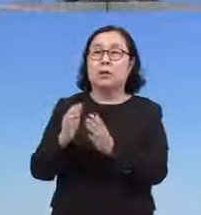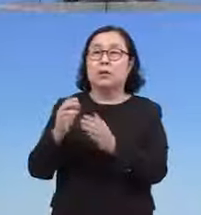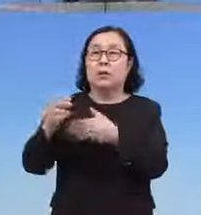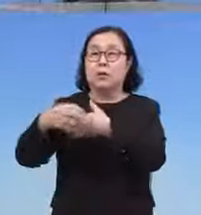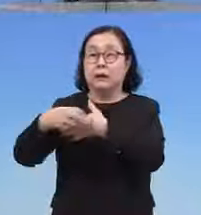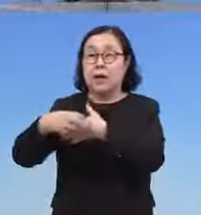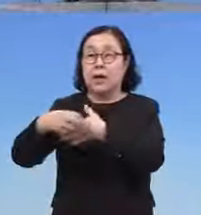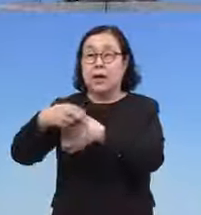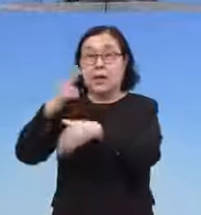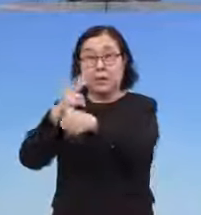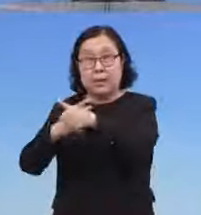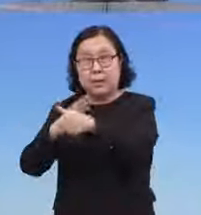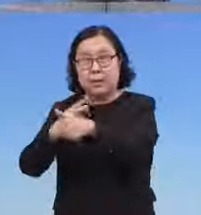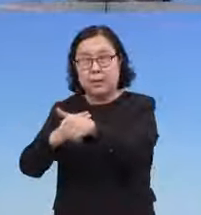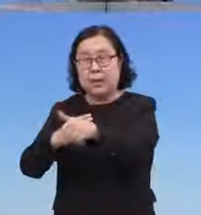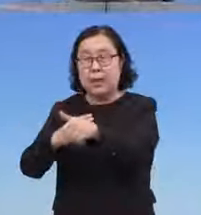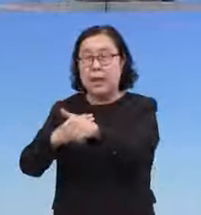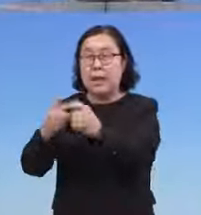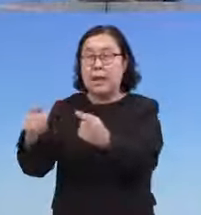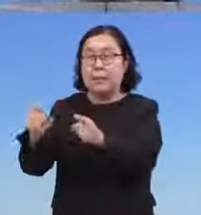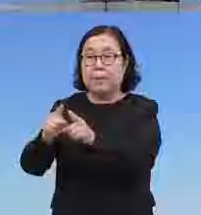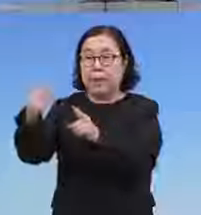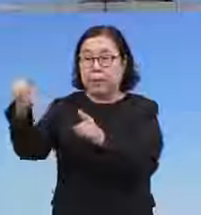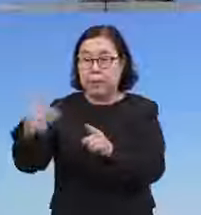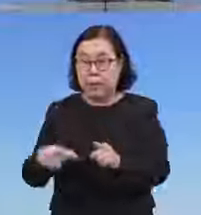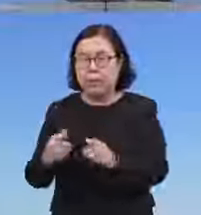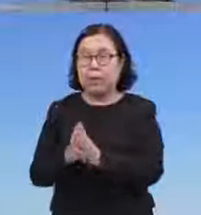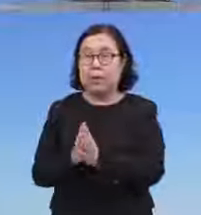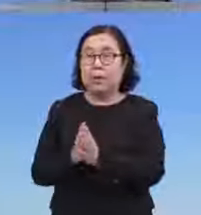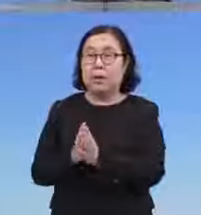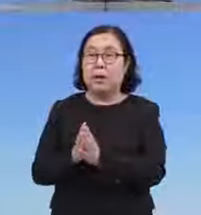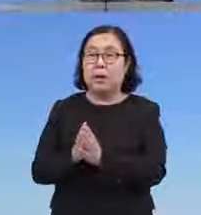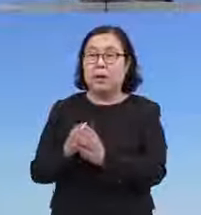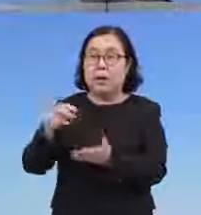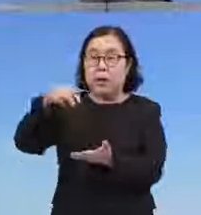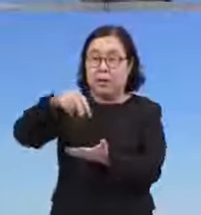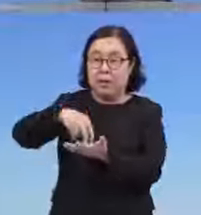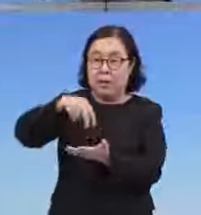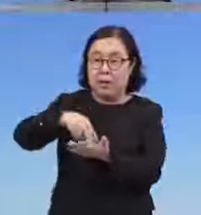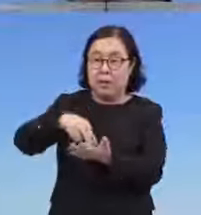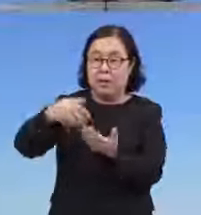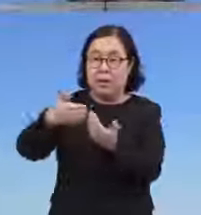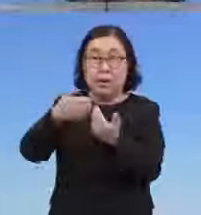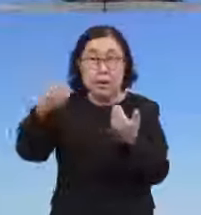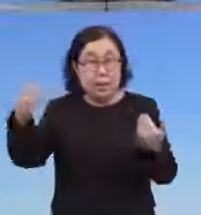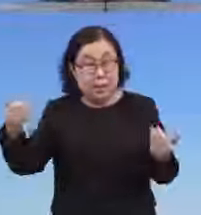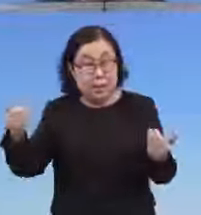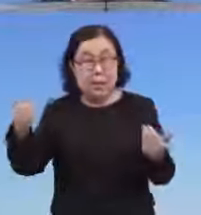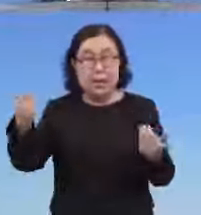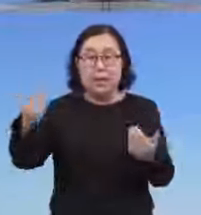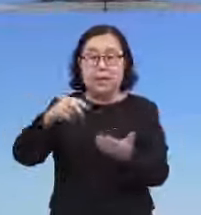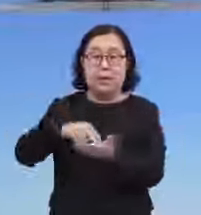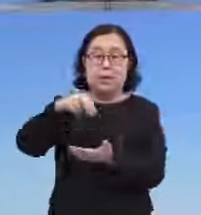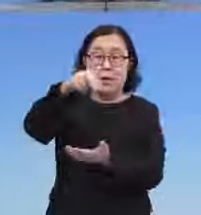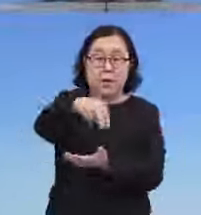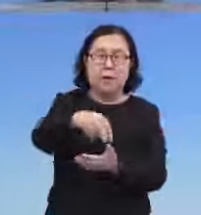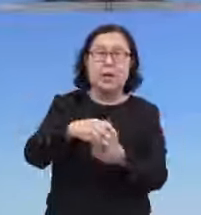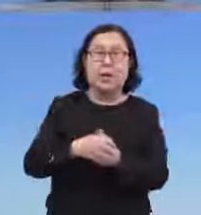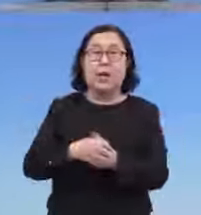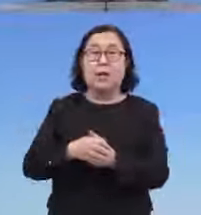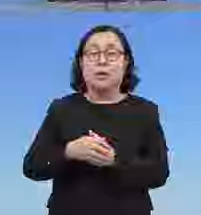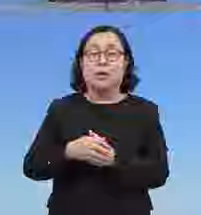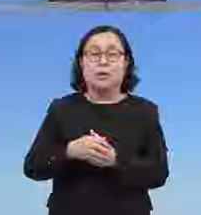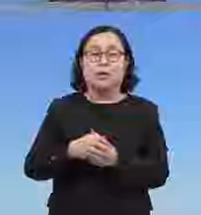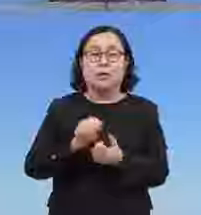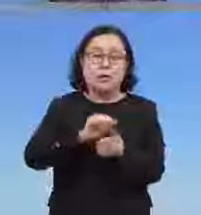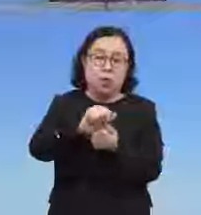쭉 엘리베이터까지 따라 나오시고 이제 인사 나누시고 저는 이제 성경을 들고 있고 이제 엘리베이터 들어가니까 거기에 그